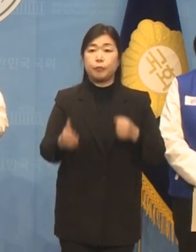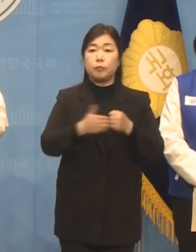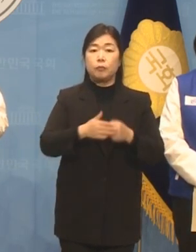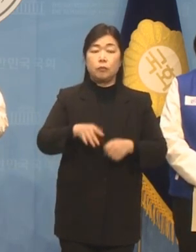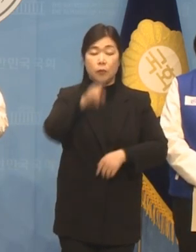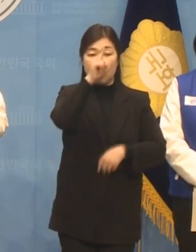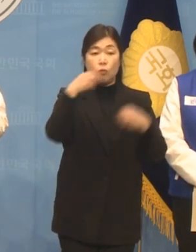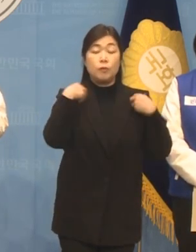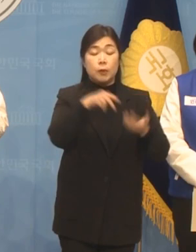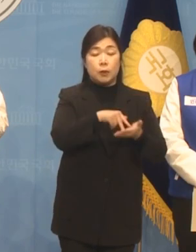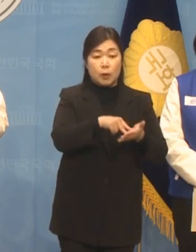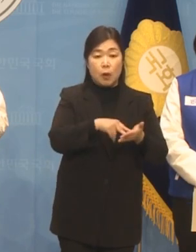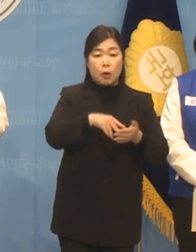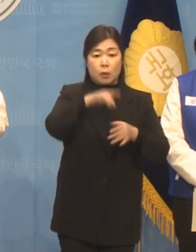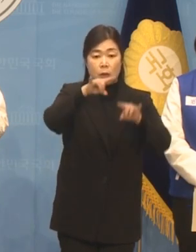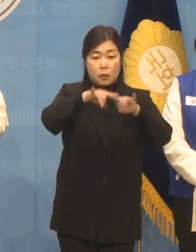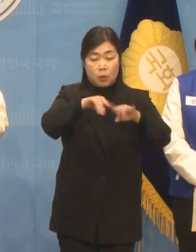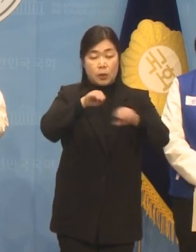과정에서의 세제 지원,